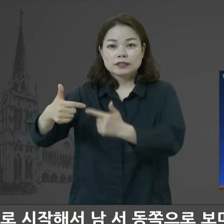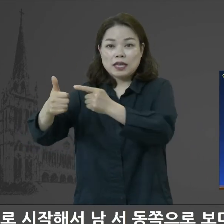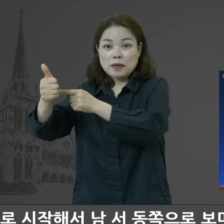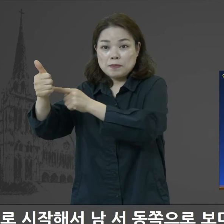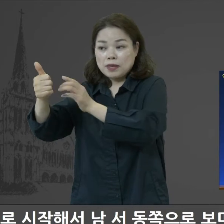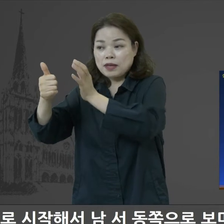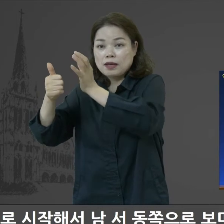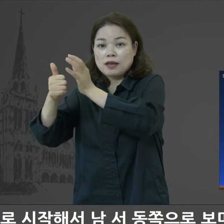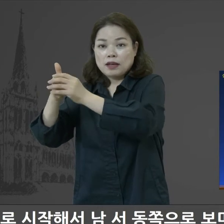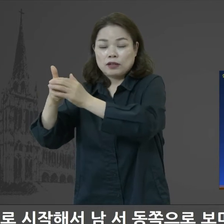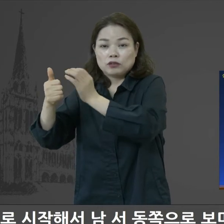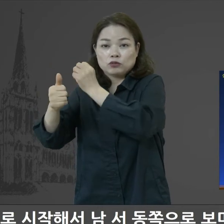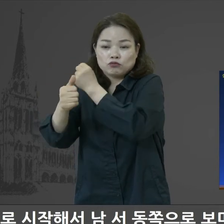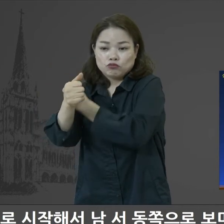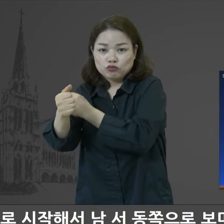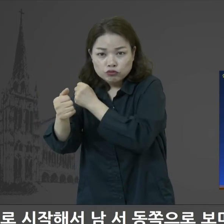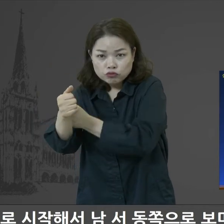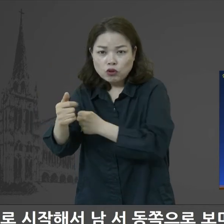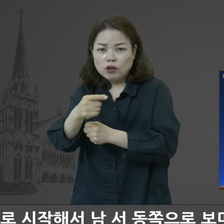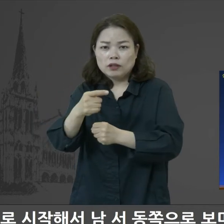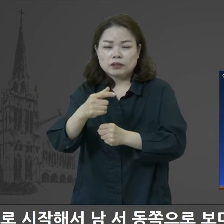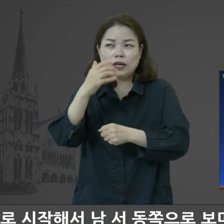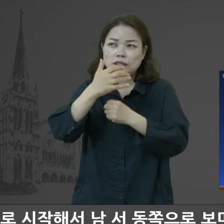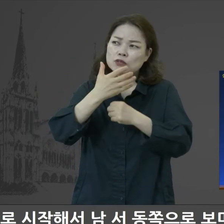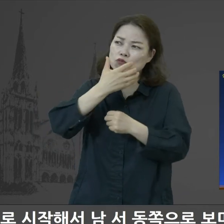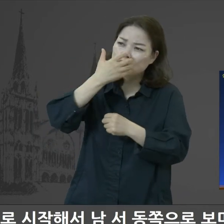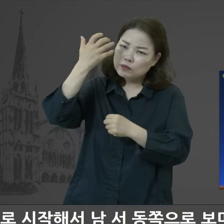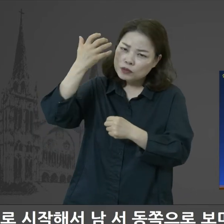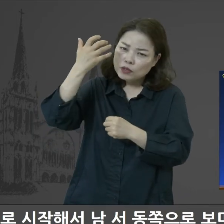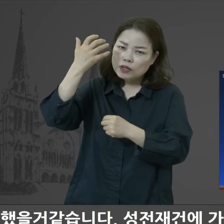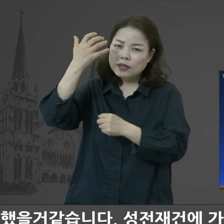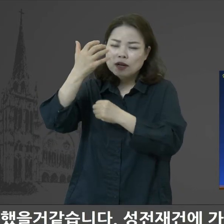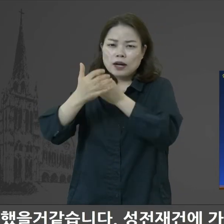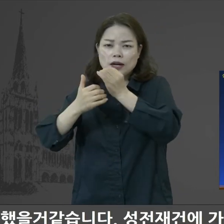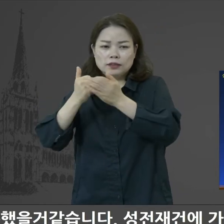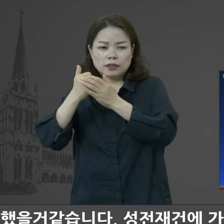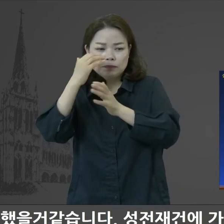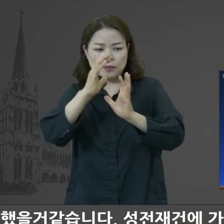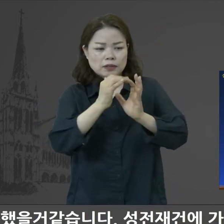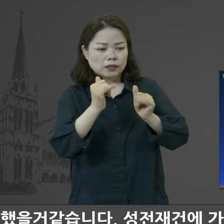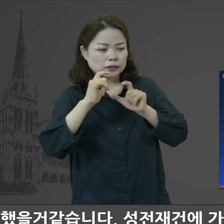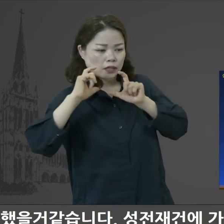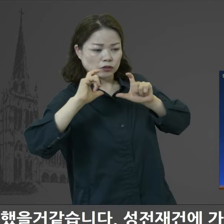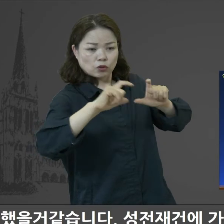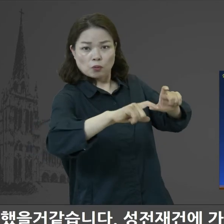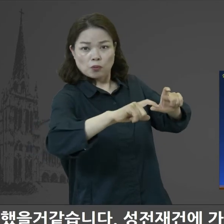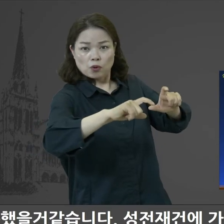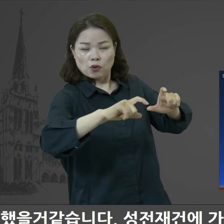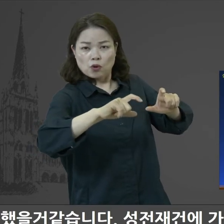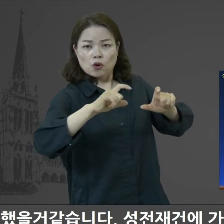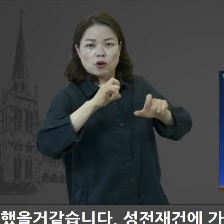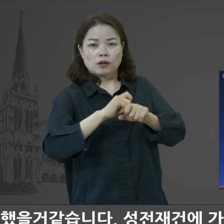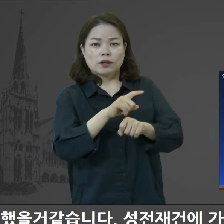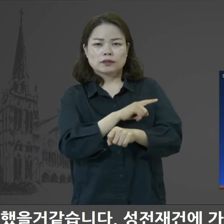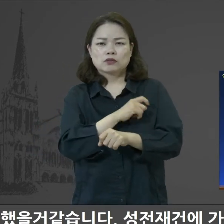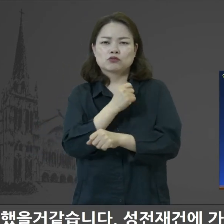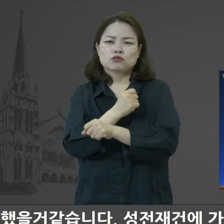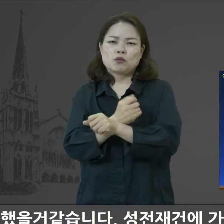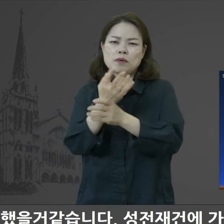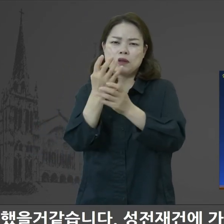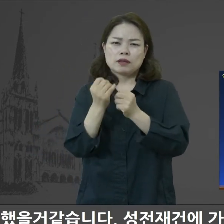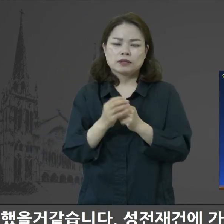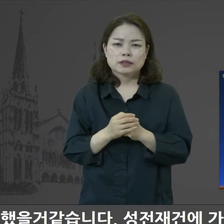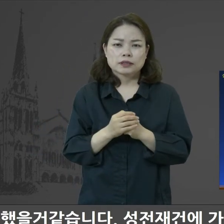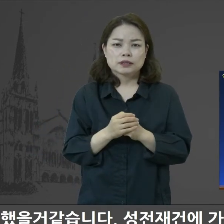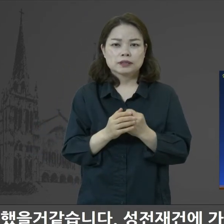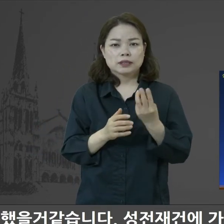느헤미야죠. 하나님의 꿈을 꾸고 그것을 백성들에게 설득하고 선포하고 느헤미야가 가장 수고를 했어요. 그런데 여러분,